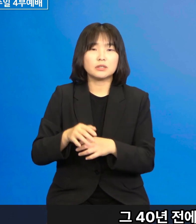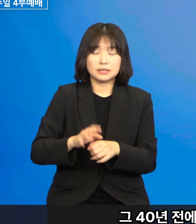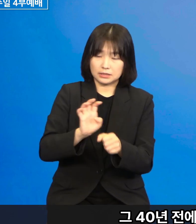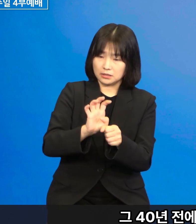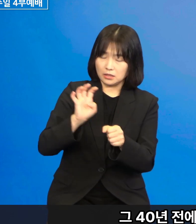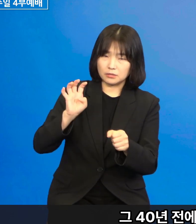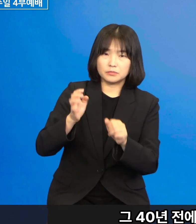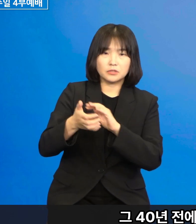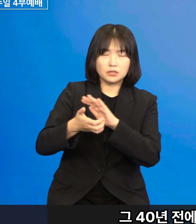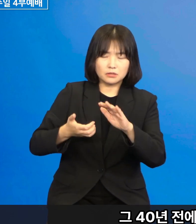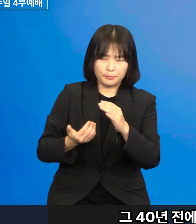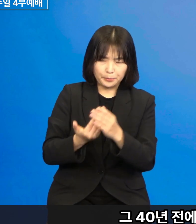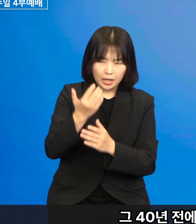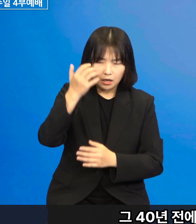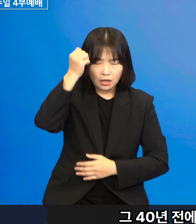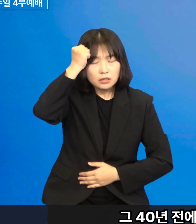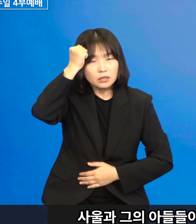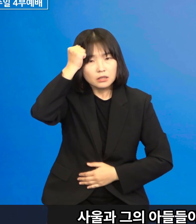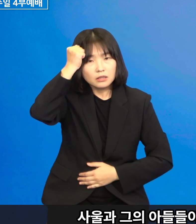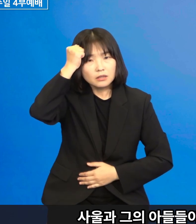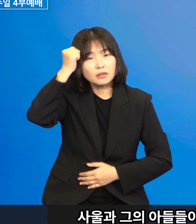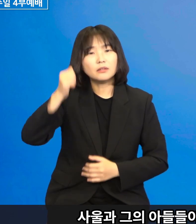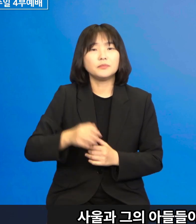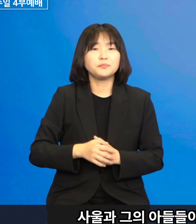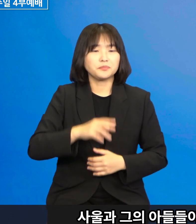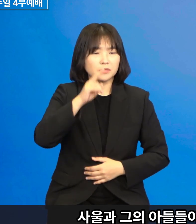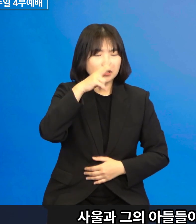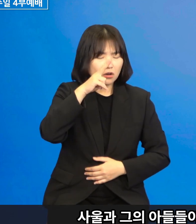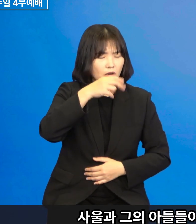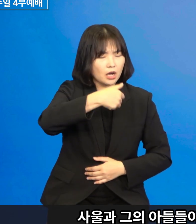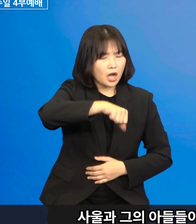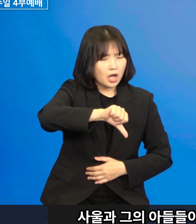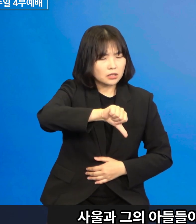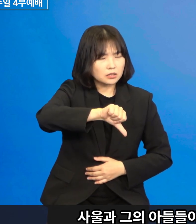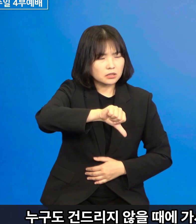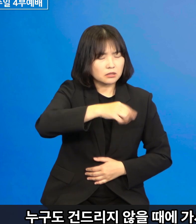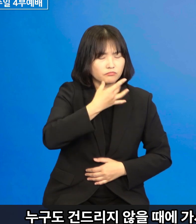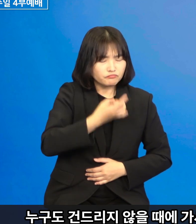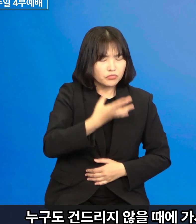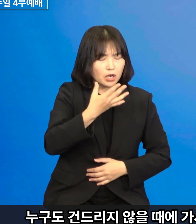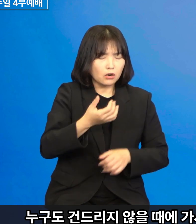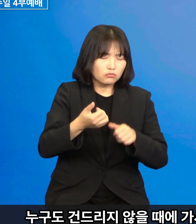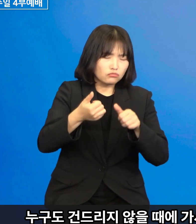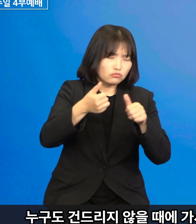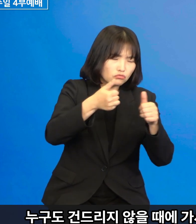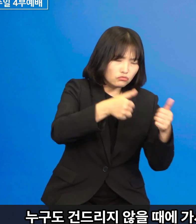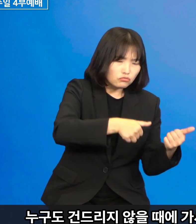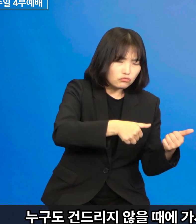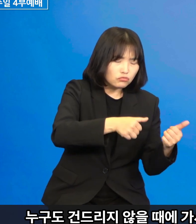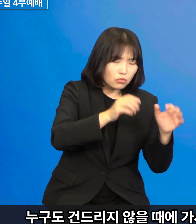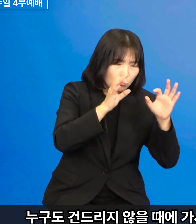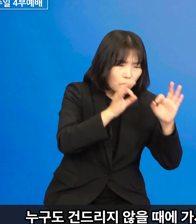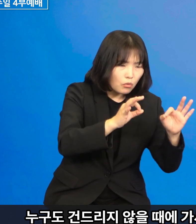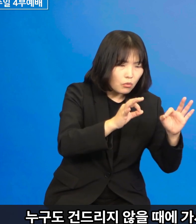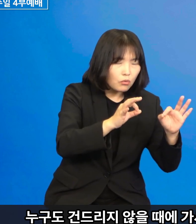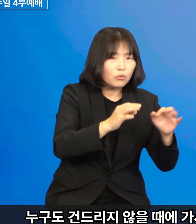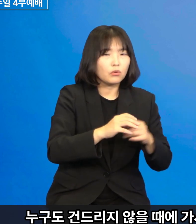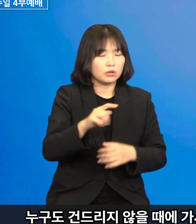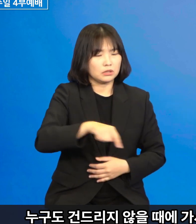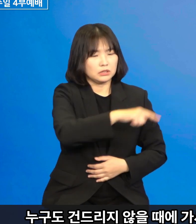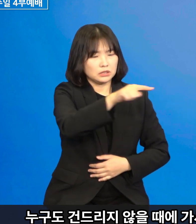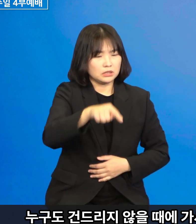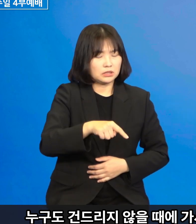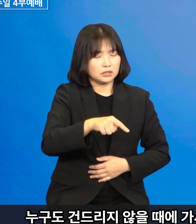그 사건을 기억하고 사울과 그의 아들들의 비극적인 죽음을 맞이해서 누구도 건드리지 않을 때에 가서 그들의 장례를